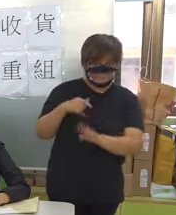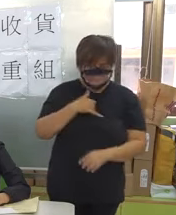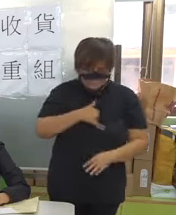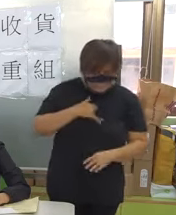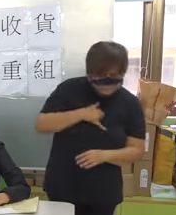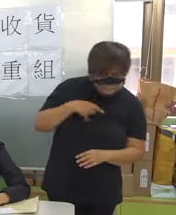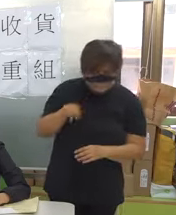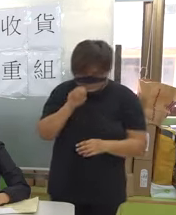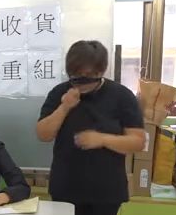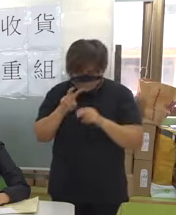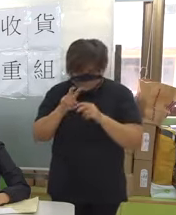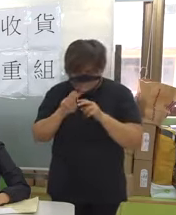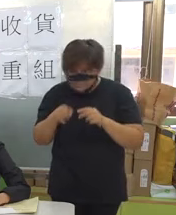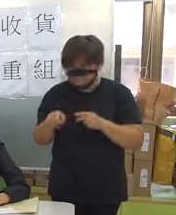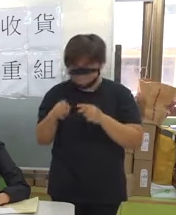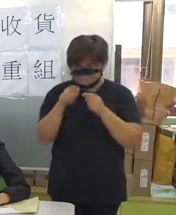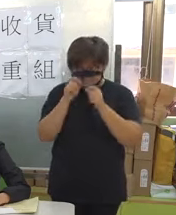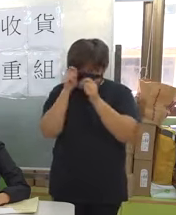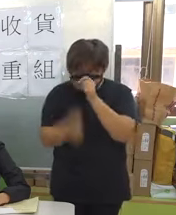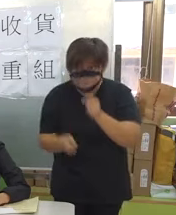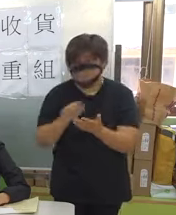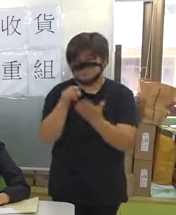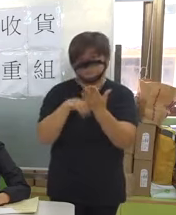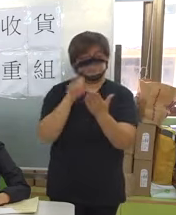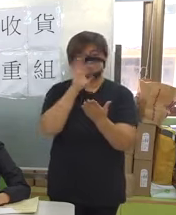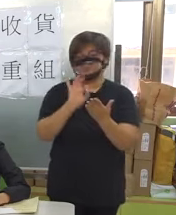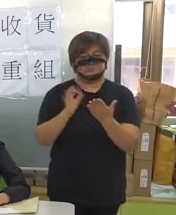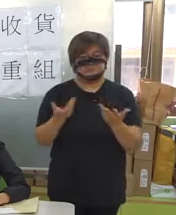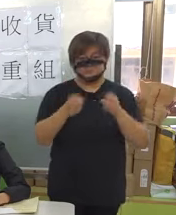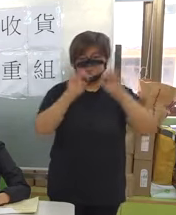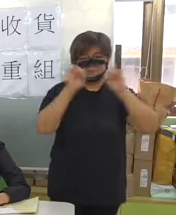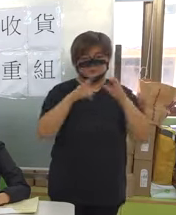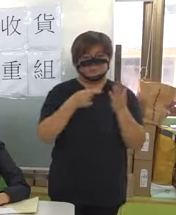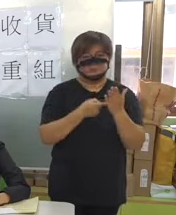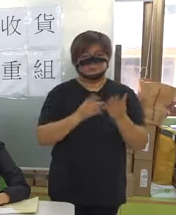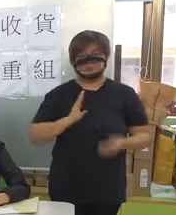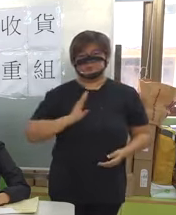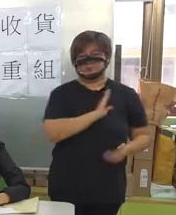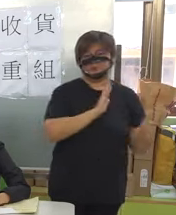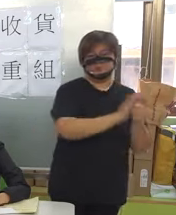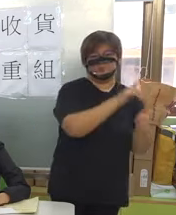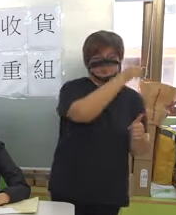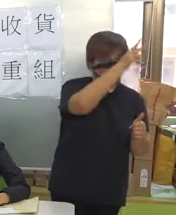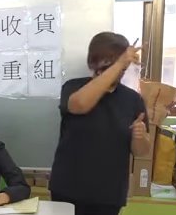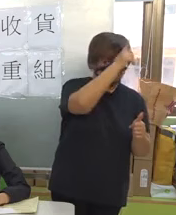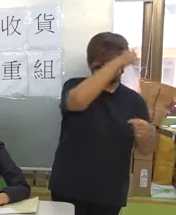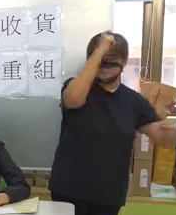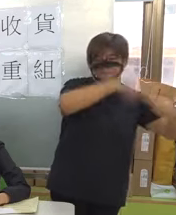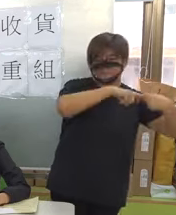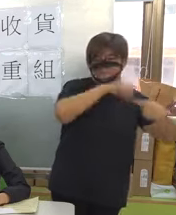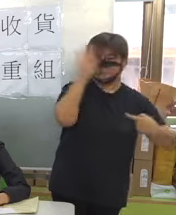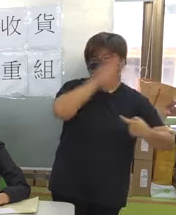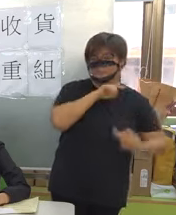話，用來淡化警暴的劣絕把戲。人民一早清晰堅定指出，我們要的是五大訴